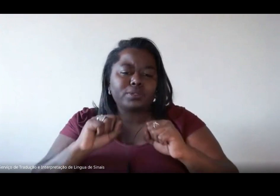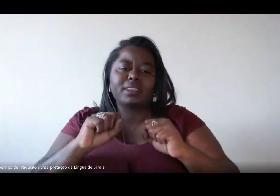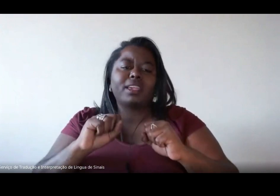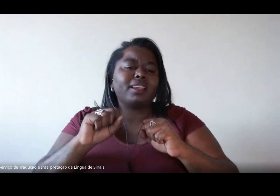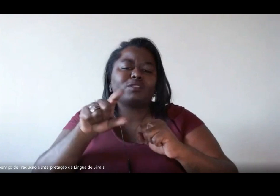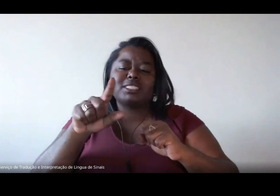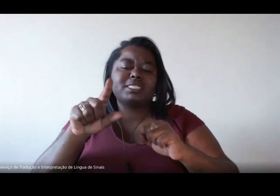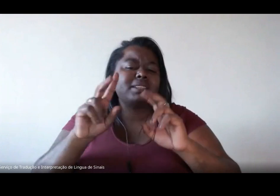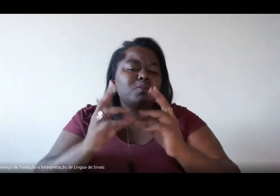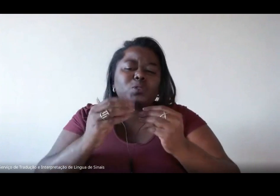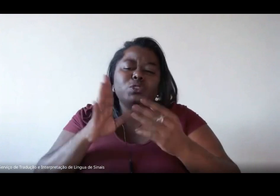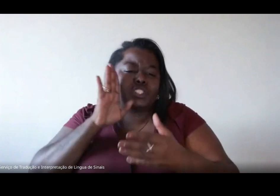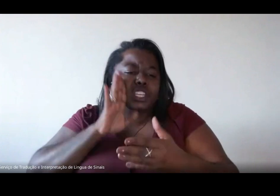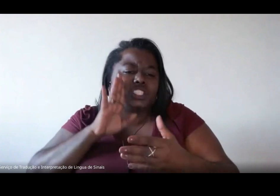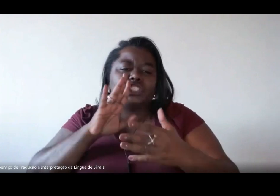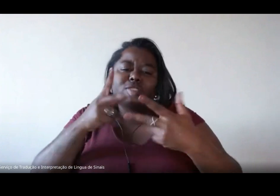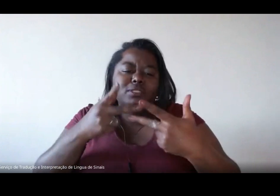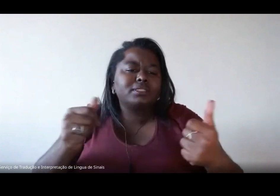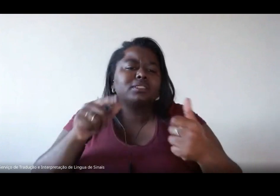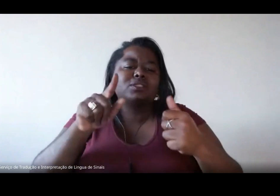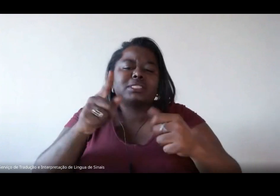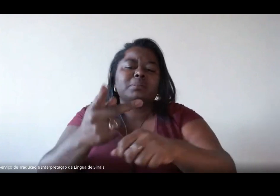se eu puder retribuir toda a sua gentileza,